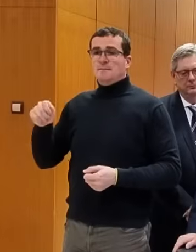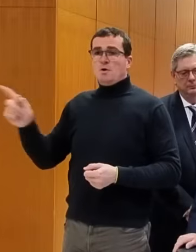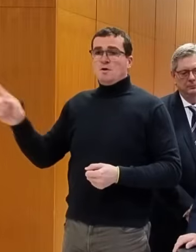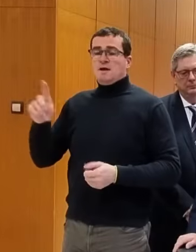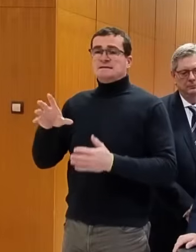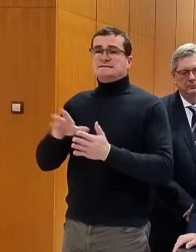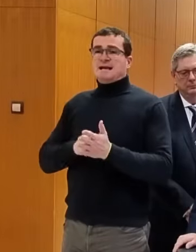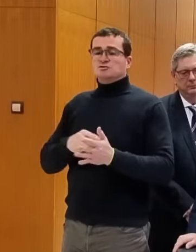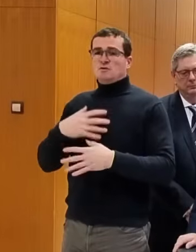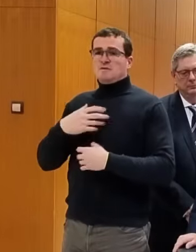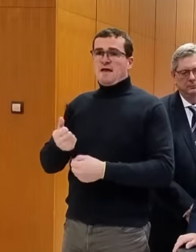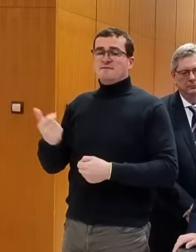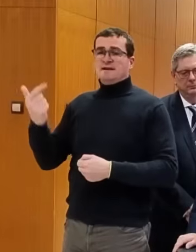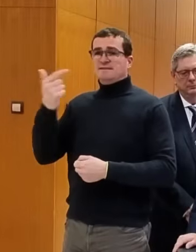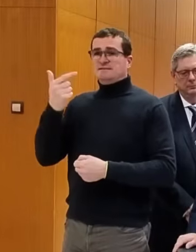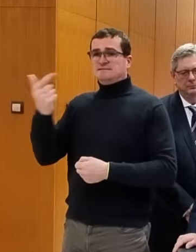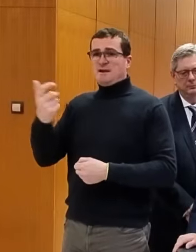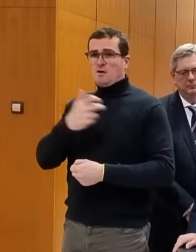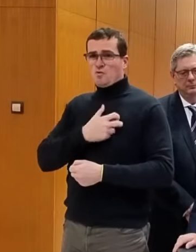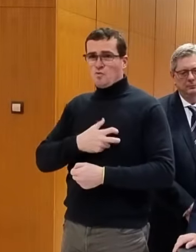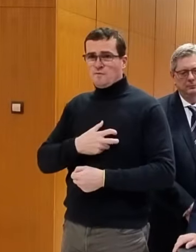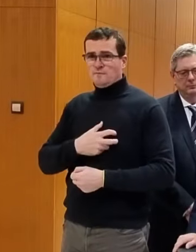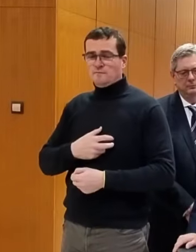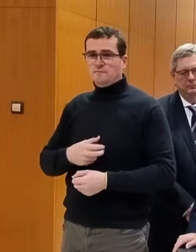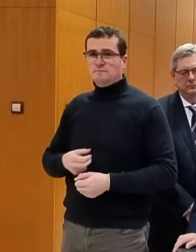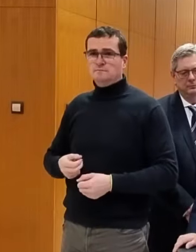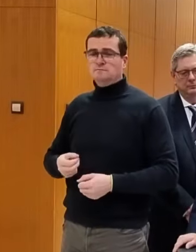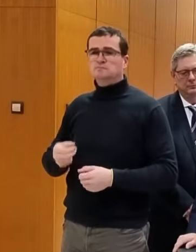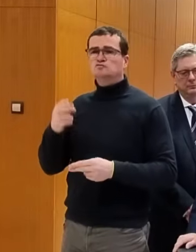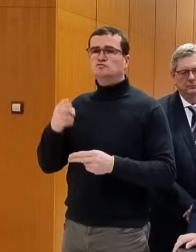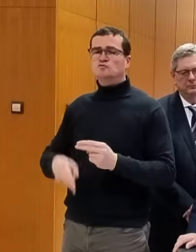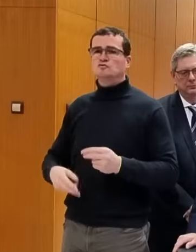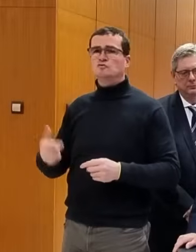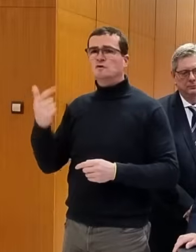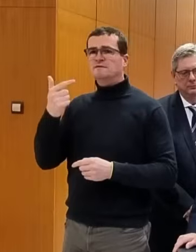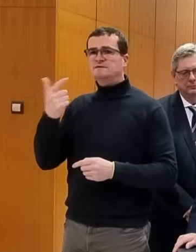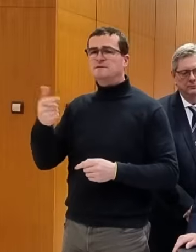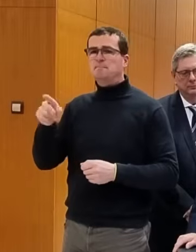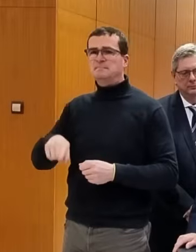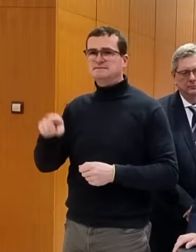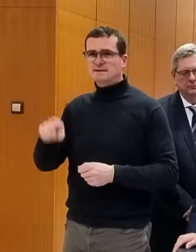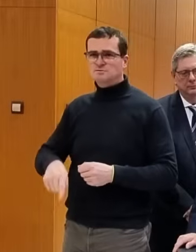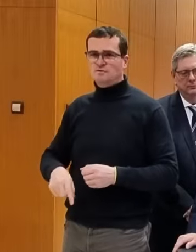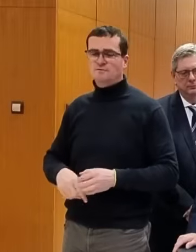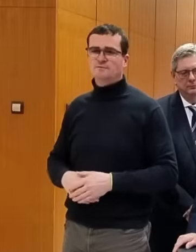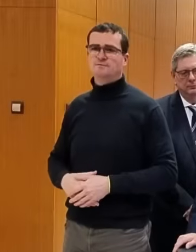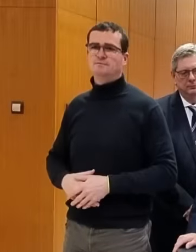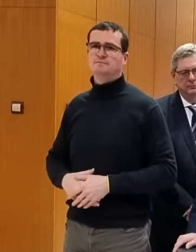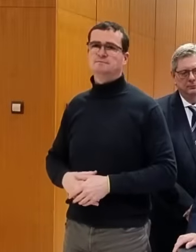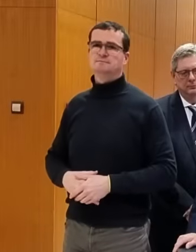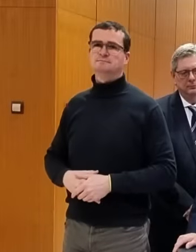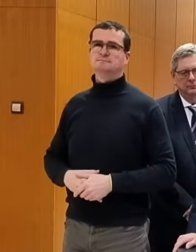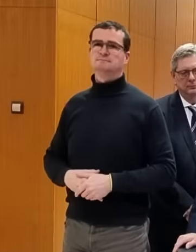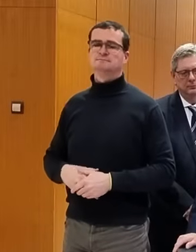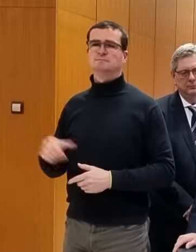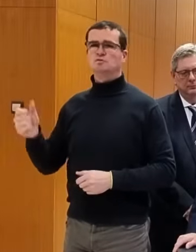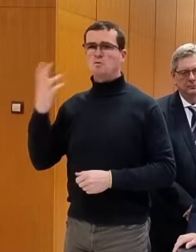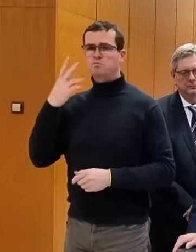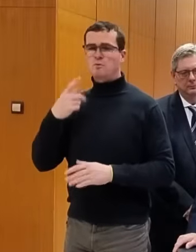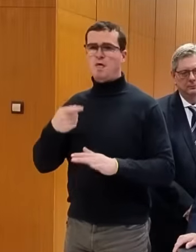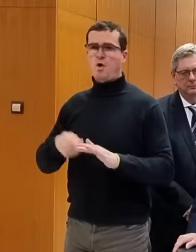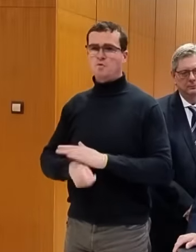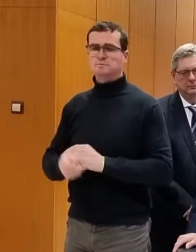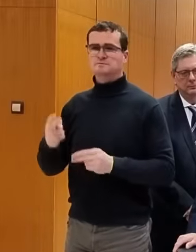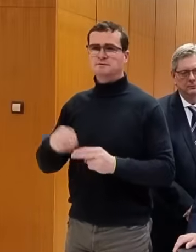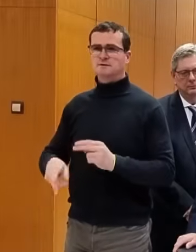Prokuratúra začala s návrhom na 22 rokov a skončilo to 22 mesiacmi. Ale to bola korupcia,